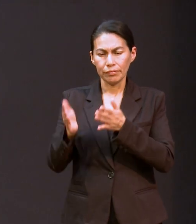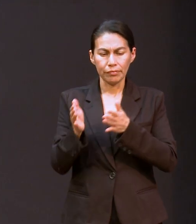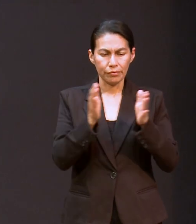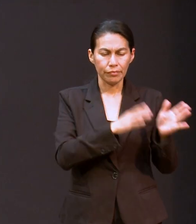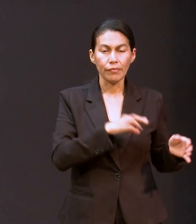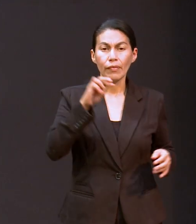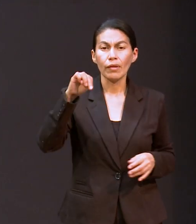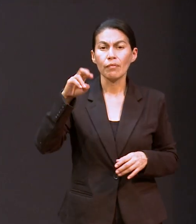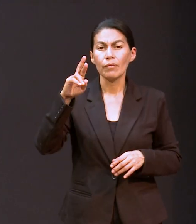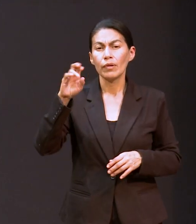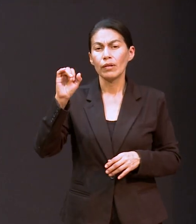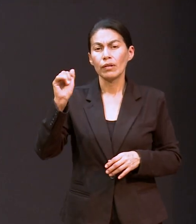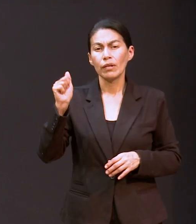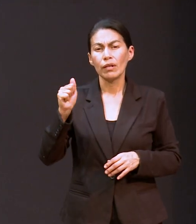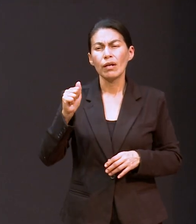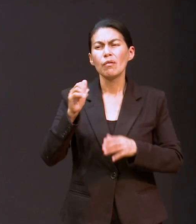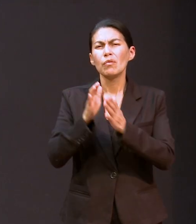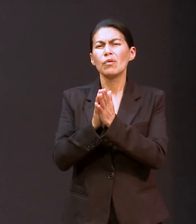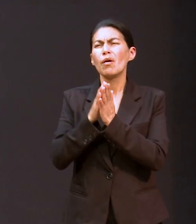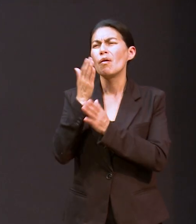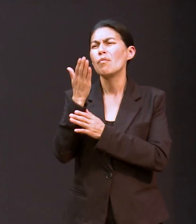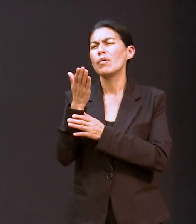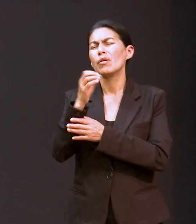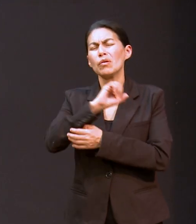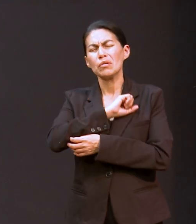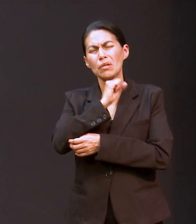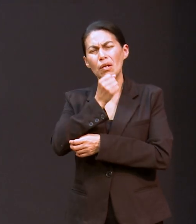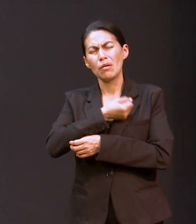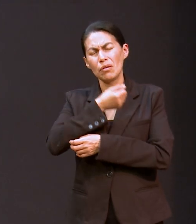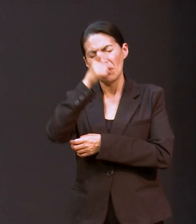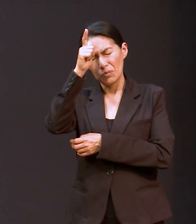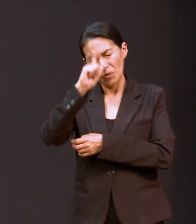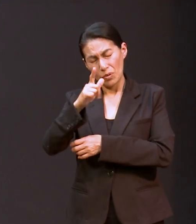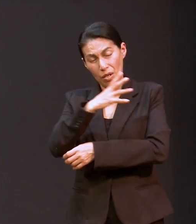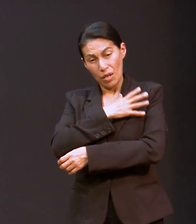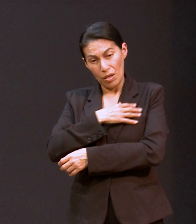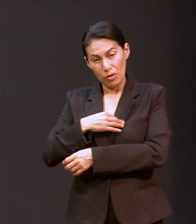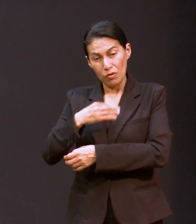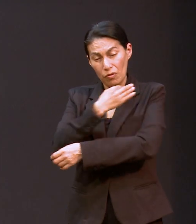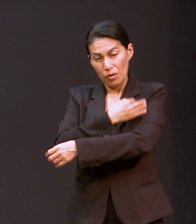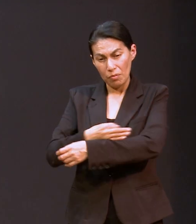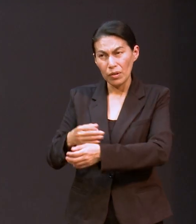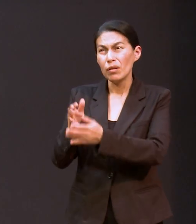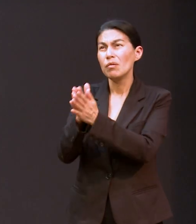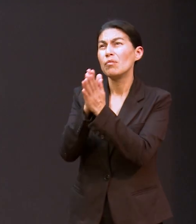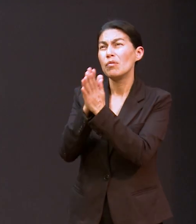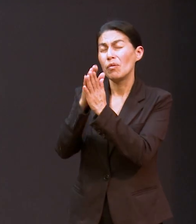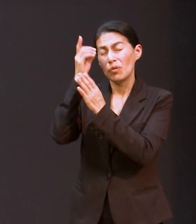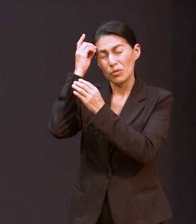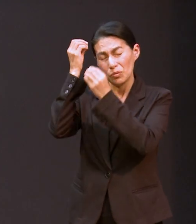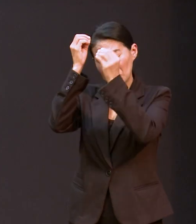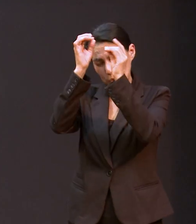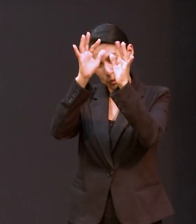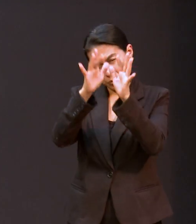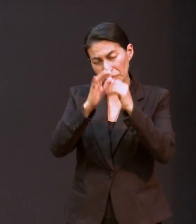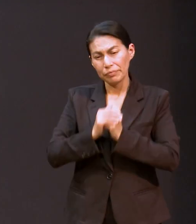Ramírez Buenas noches pido oración por la vida espiritual y física de mis hijos y familia